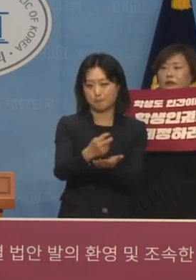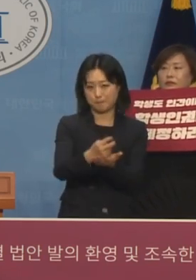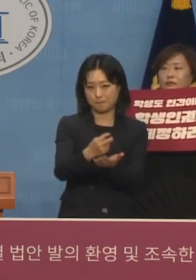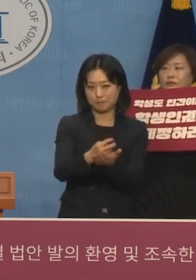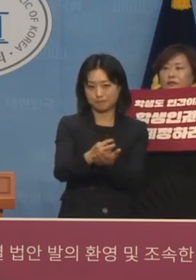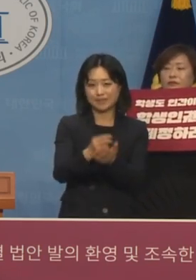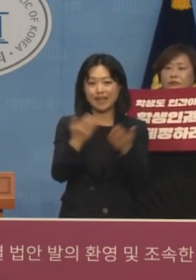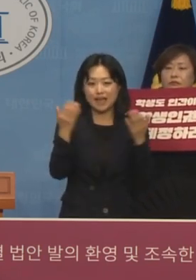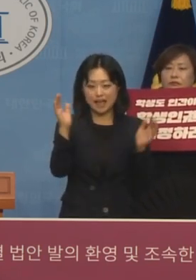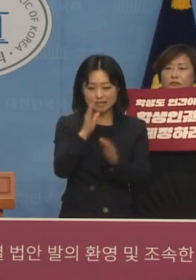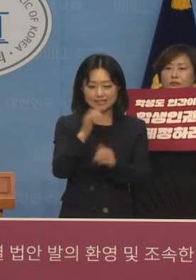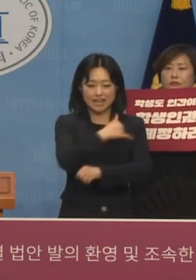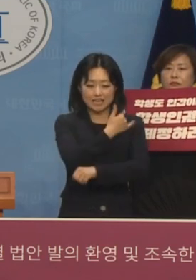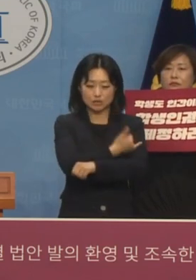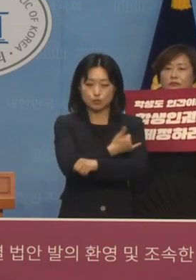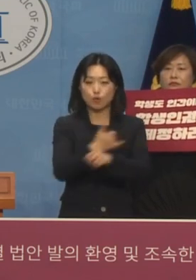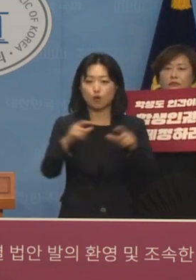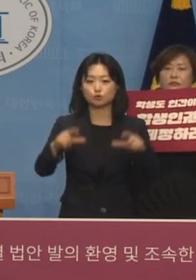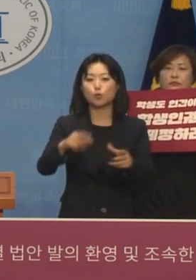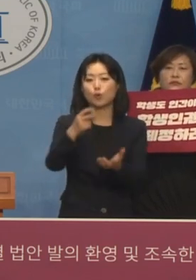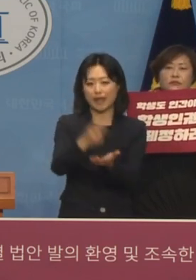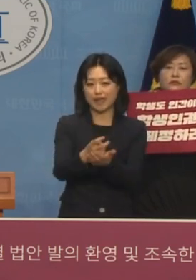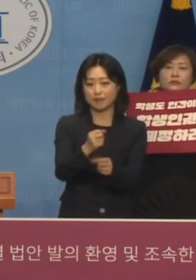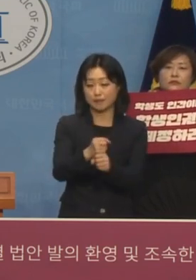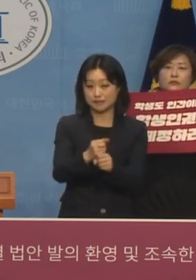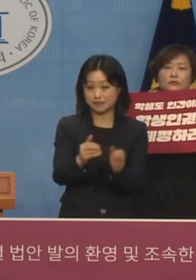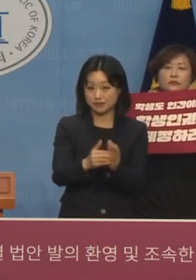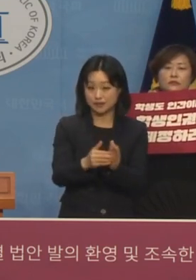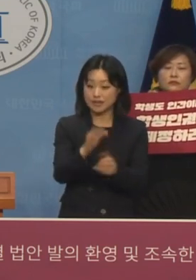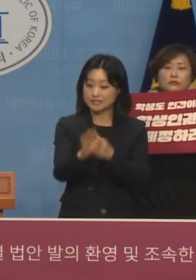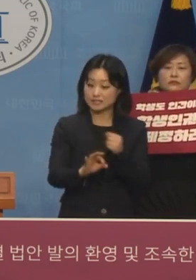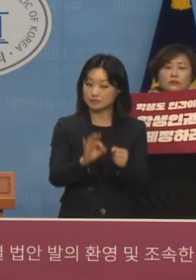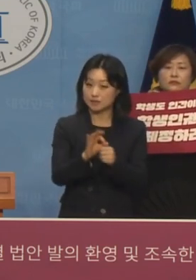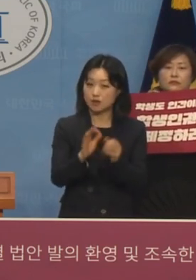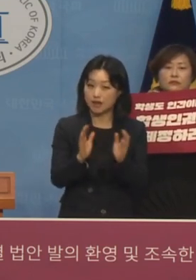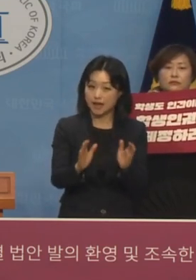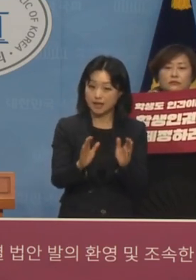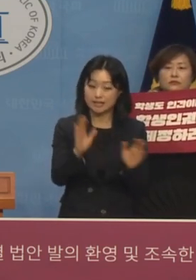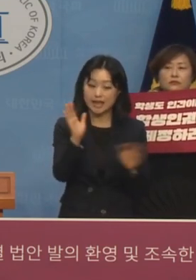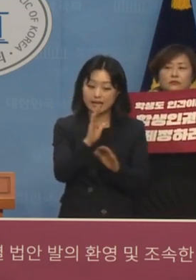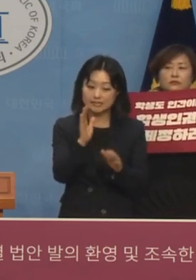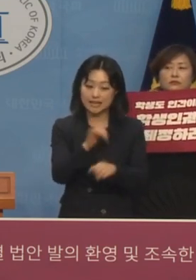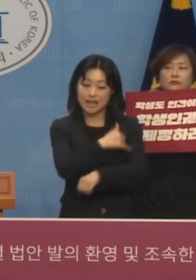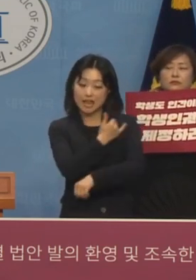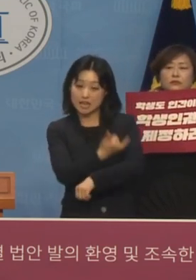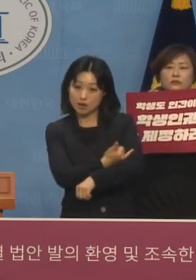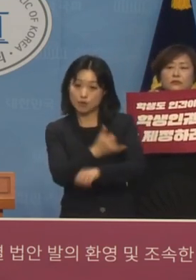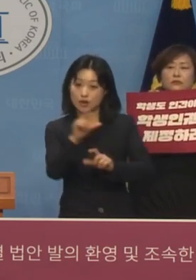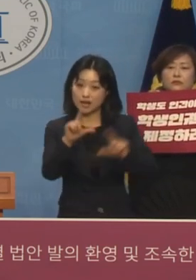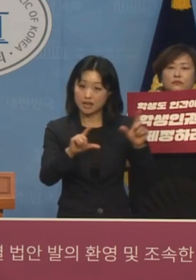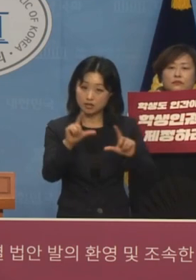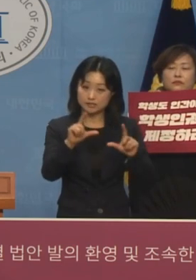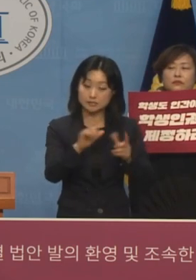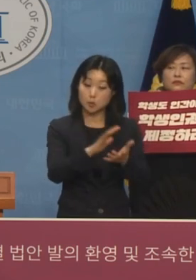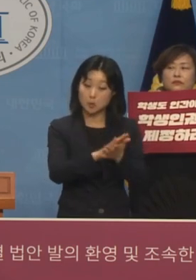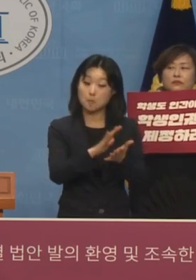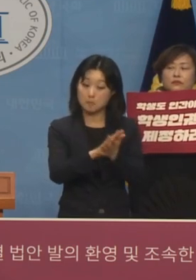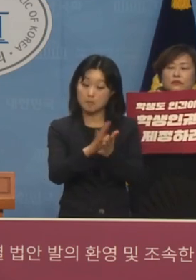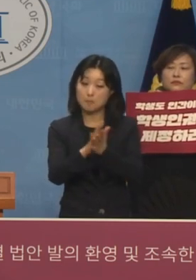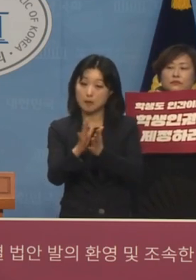학생인권조례가 만들어졌다. 그 결과 지난 10여 년 동안 학생들의 인권 현실은 상당 부분